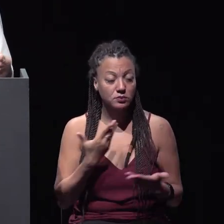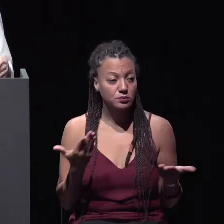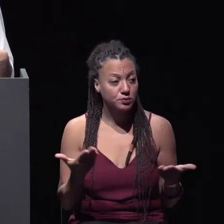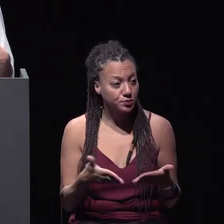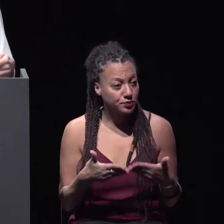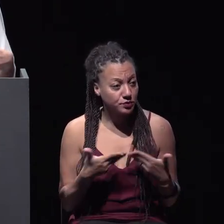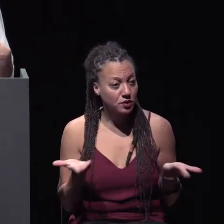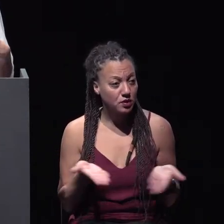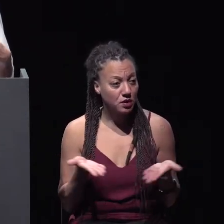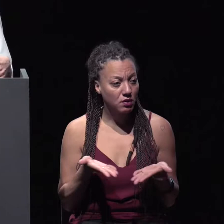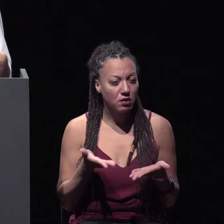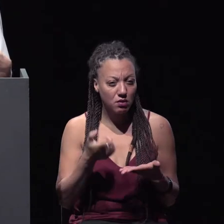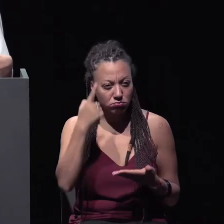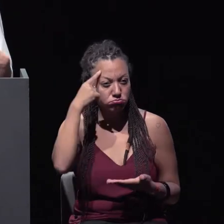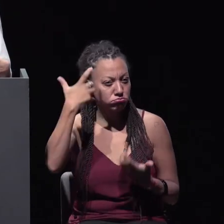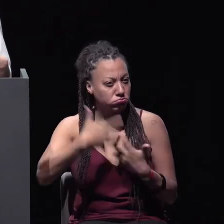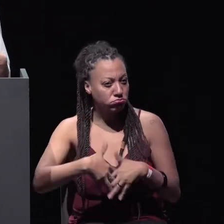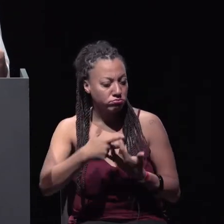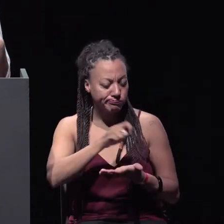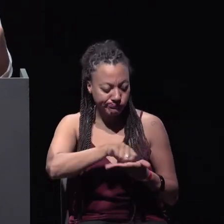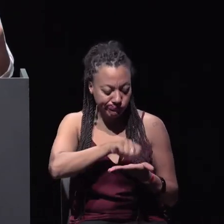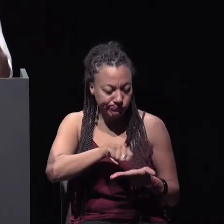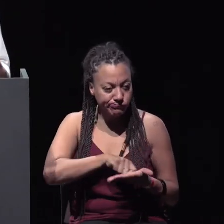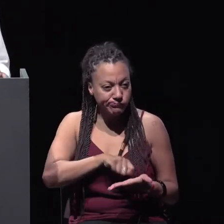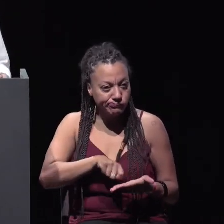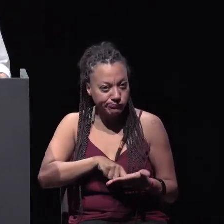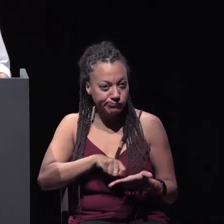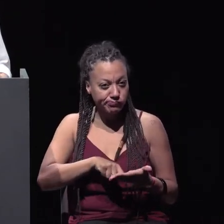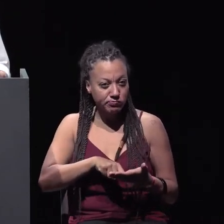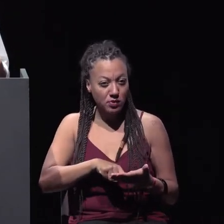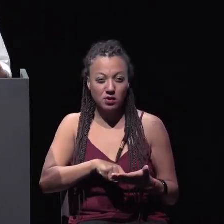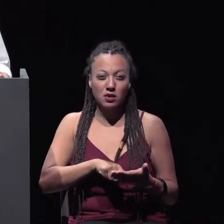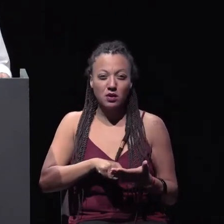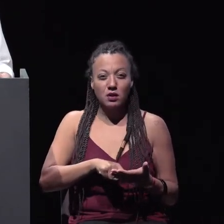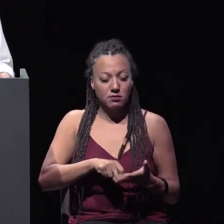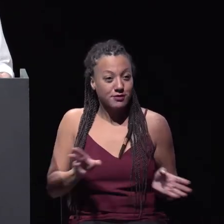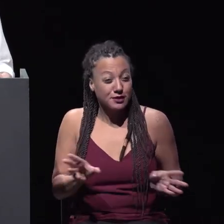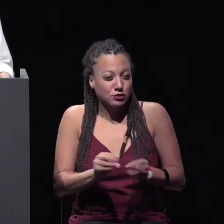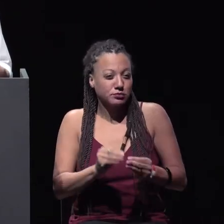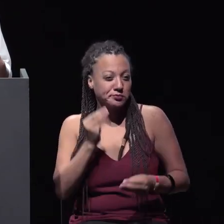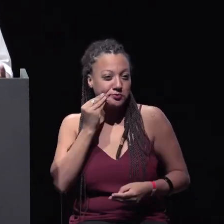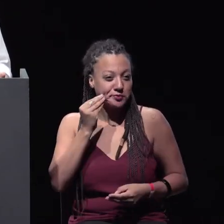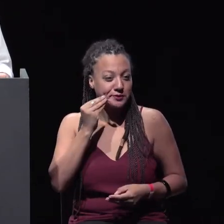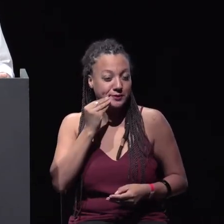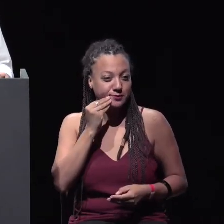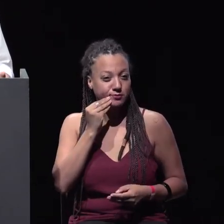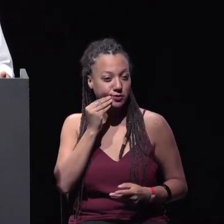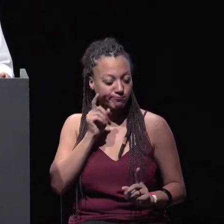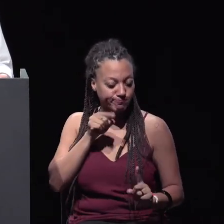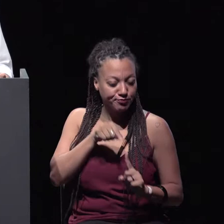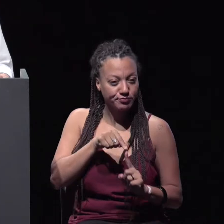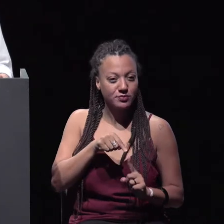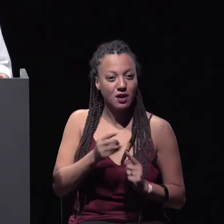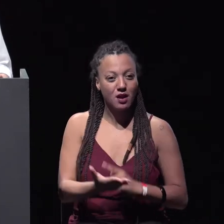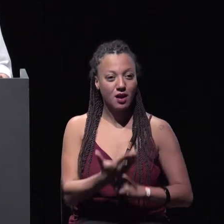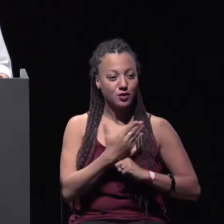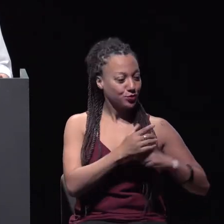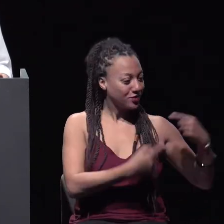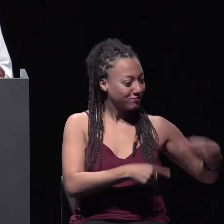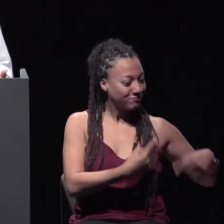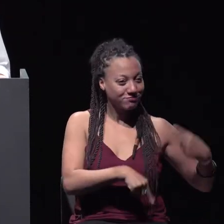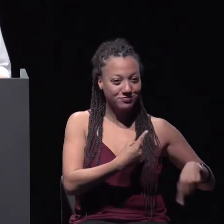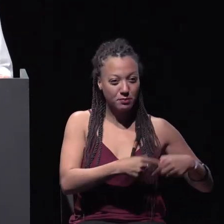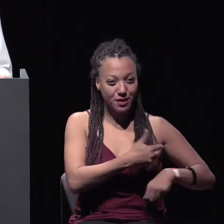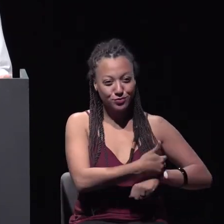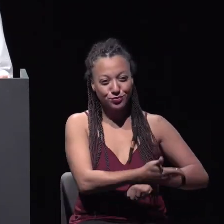já fazendo fazer anotações preparando essas perguntas quanto mais objetivas mais sintéticas elas forem mais a gente contribui para qualificar o debate de hoje